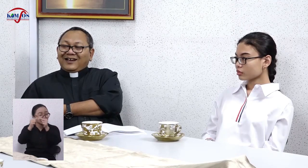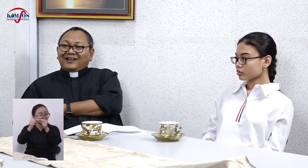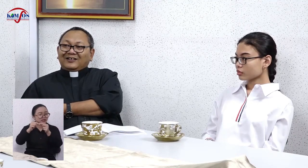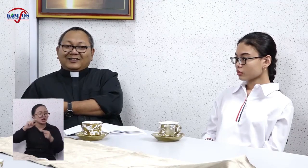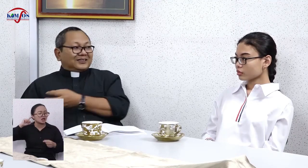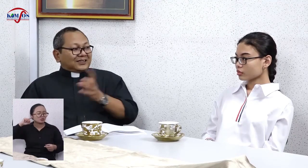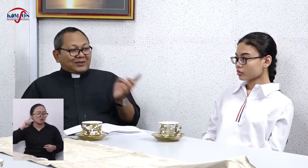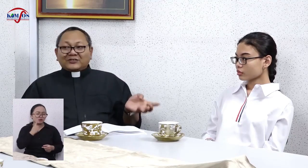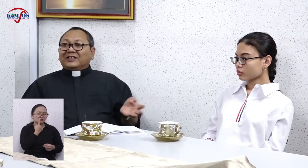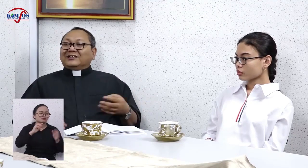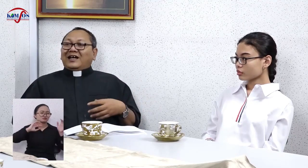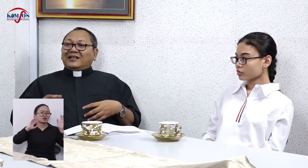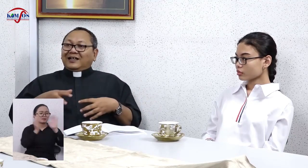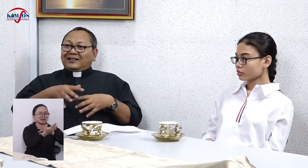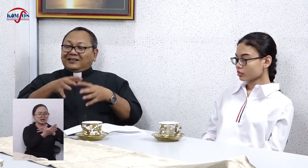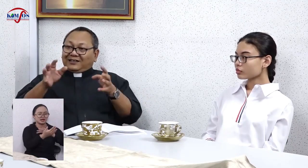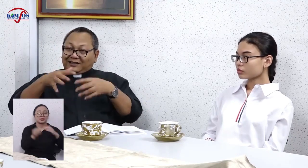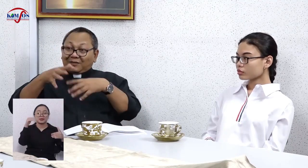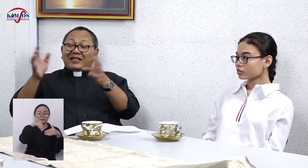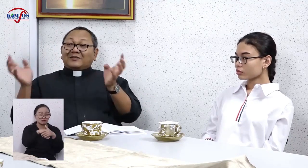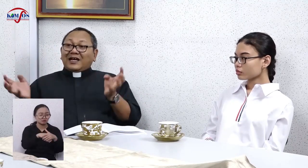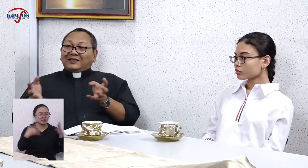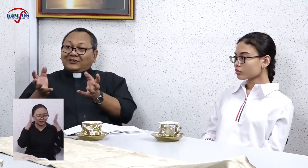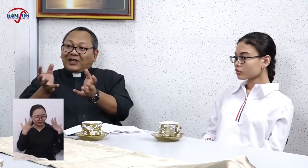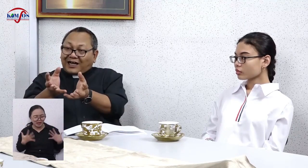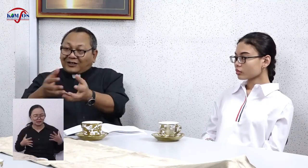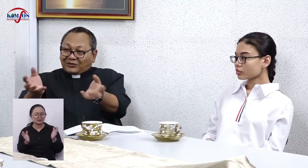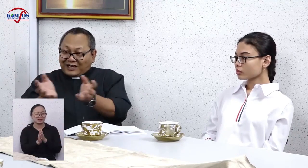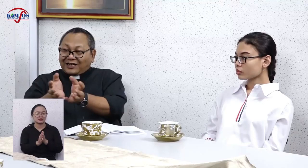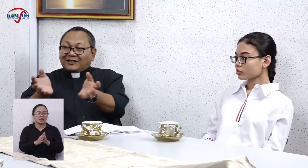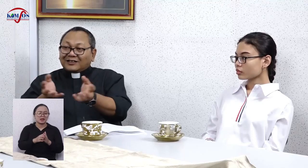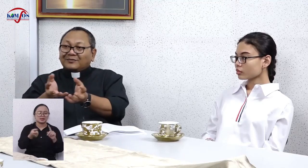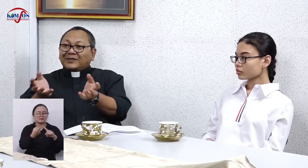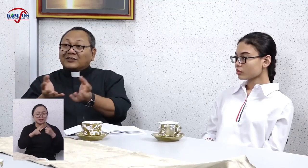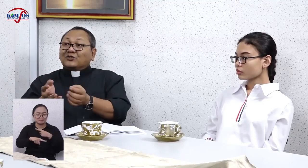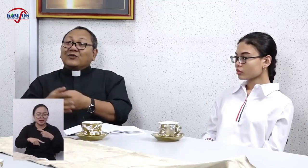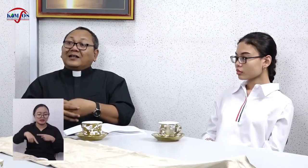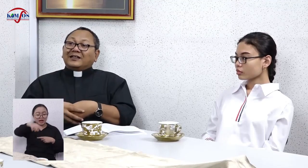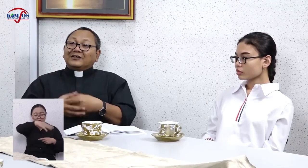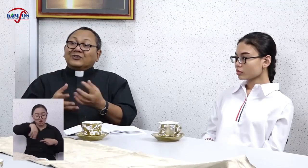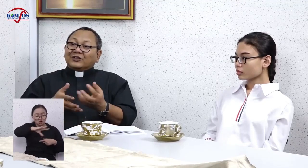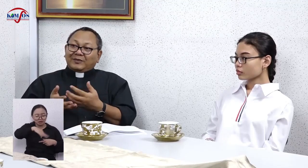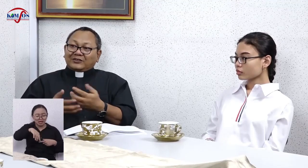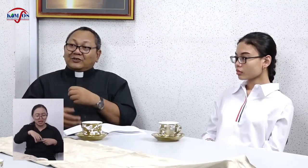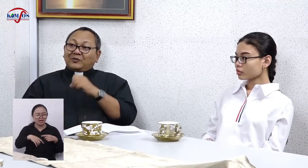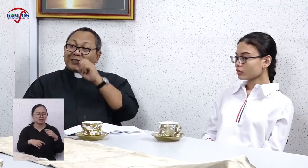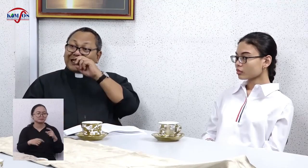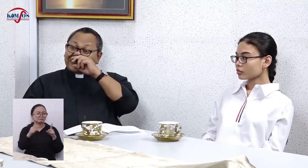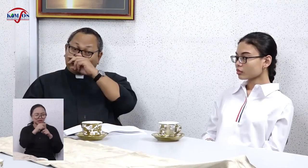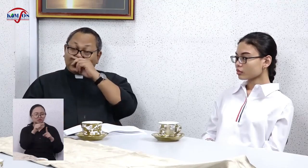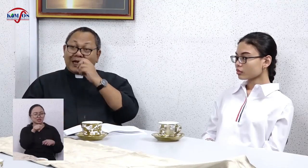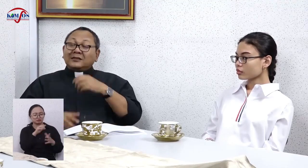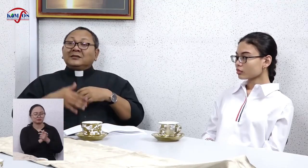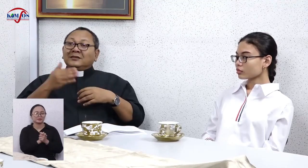nah termasuk intan dan teman-teman itu anggota persekutuan itu masuk